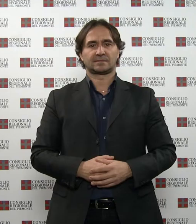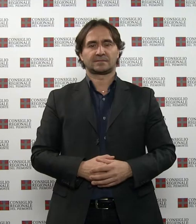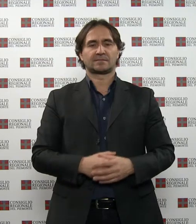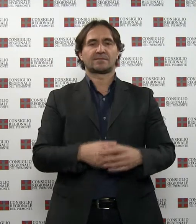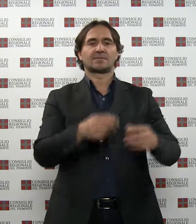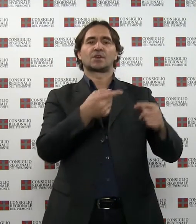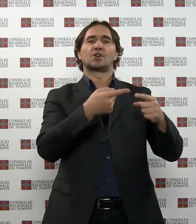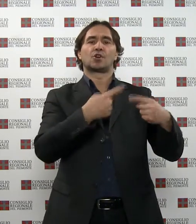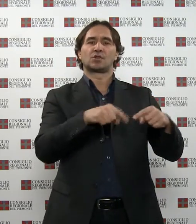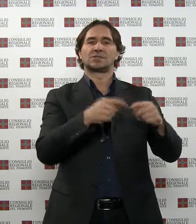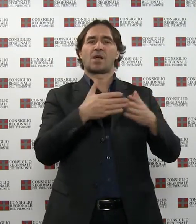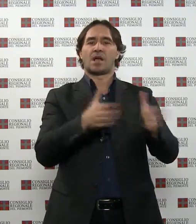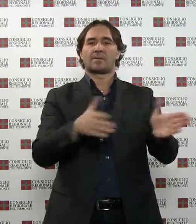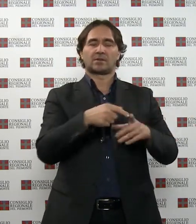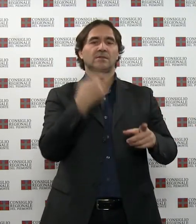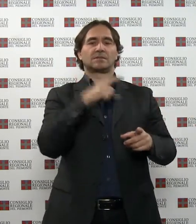Consiglio aperto sulla disabilità.